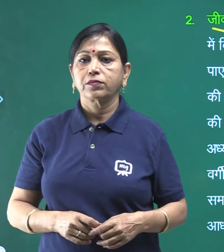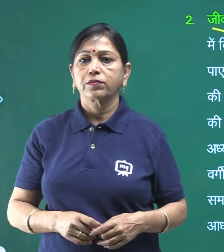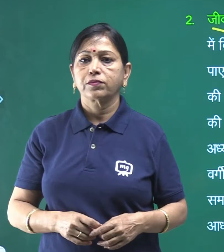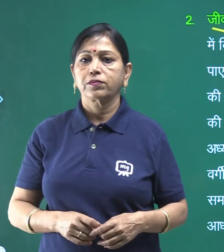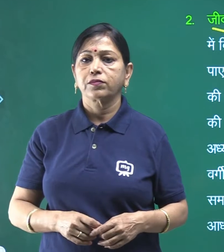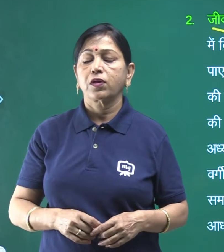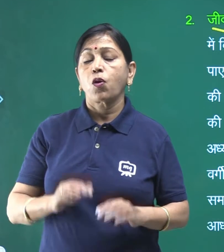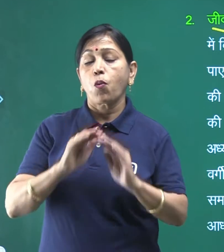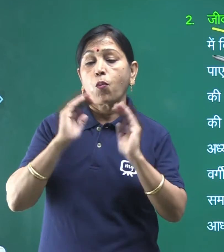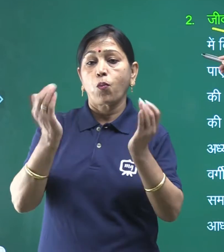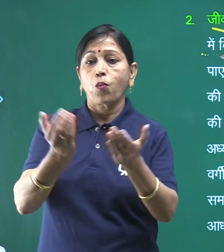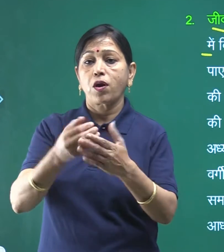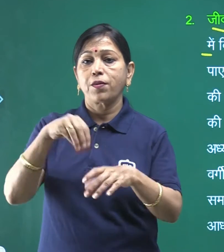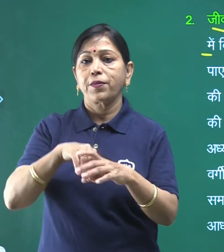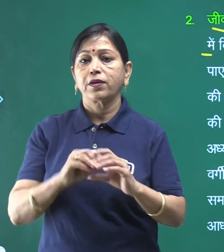संसार में